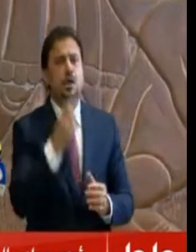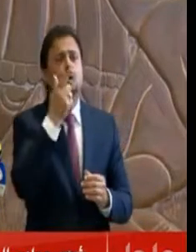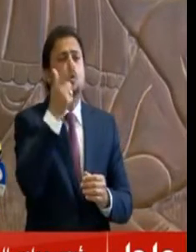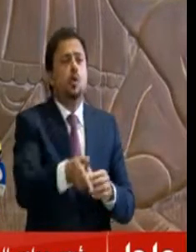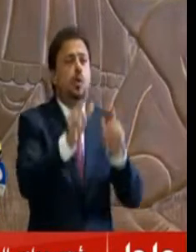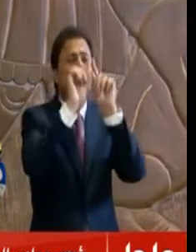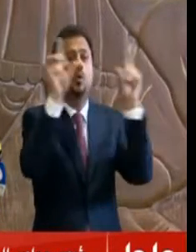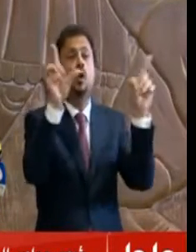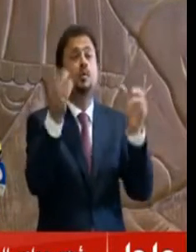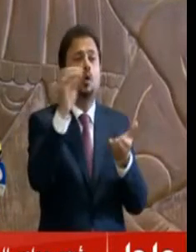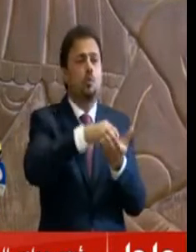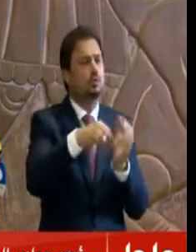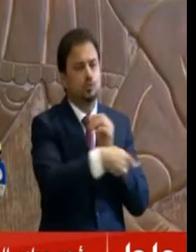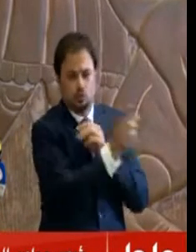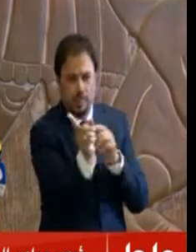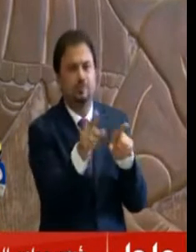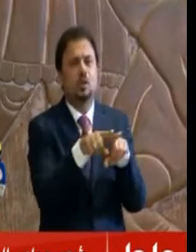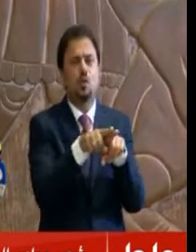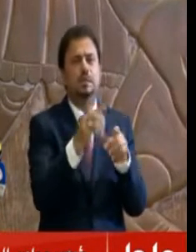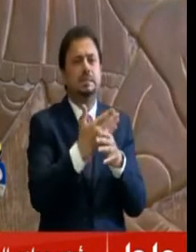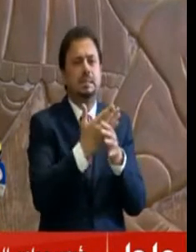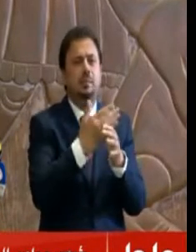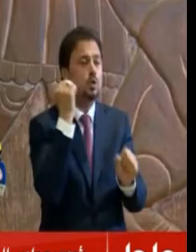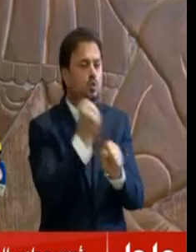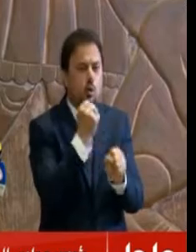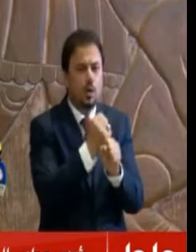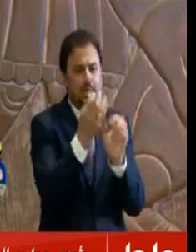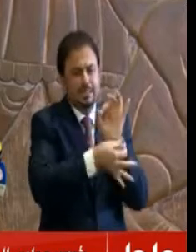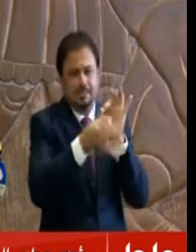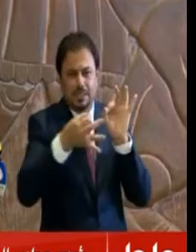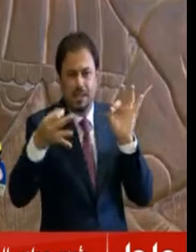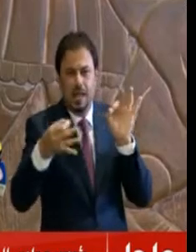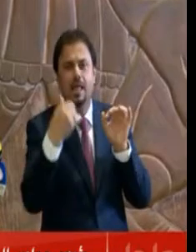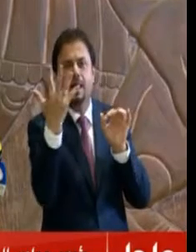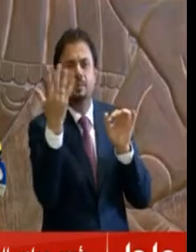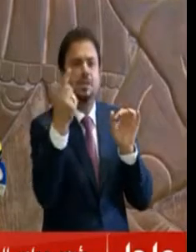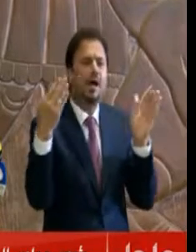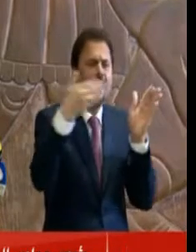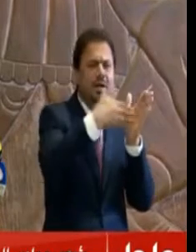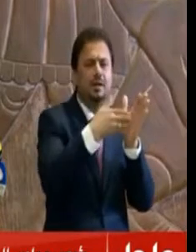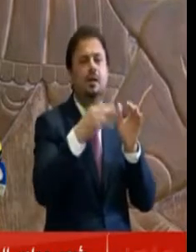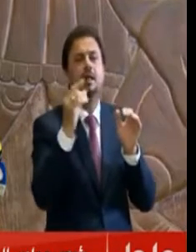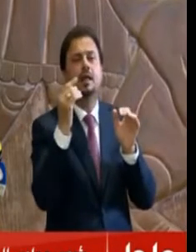أود أن أوضح أيضا أخوتي الكرام موجز الأعمال للفترة من